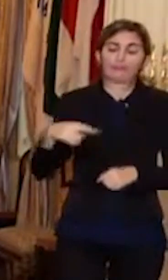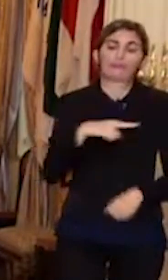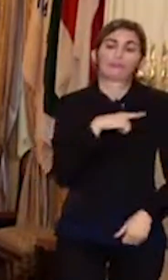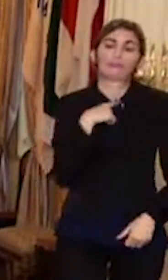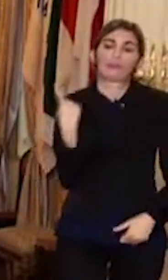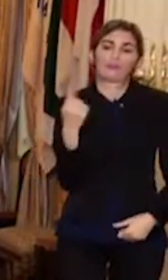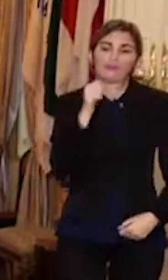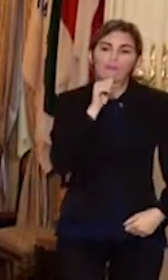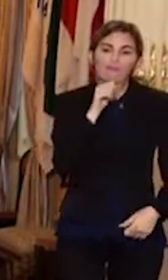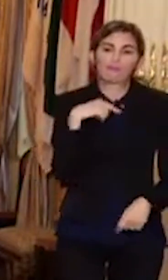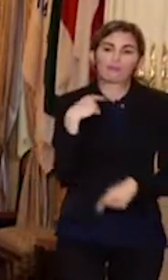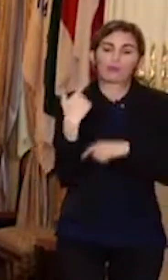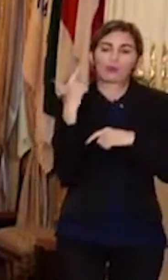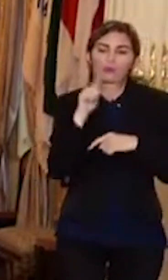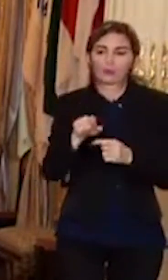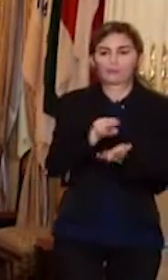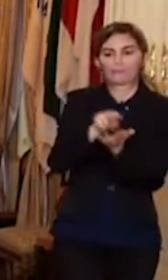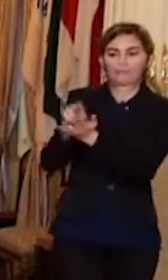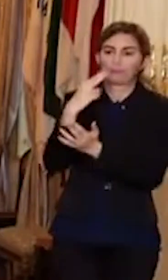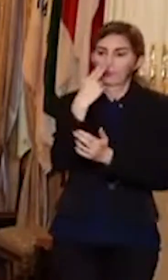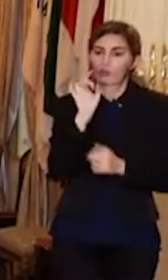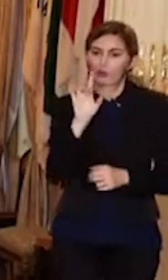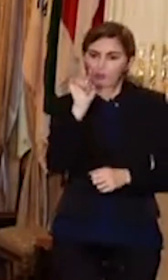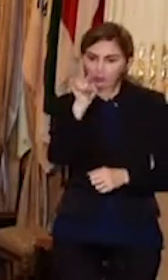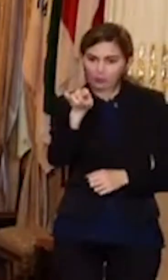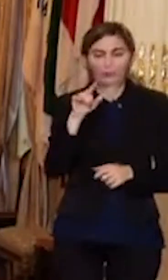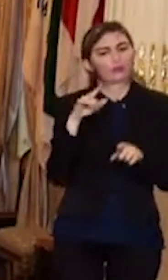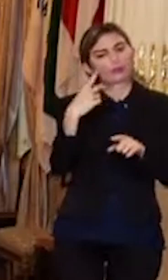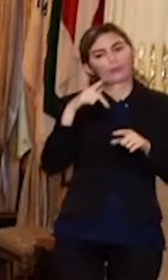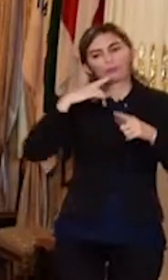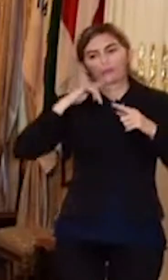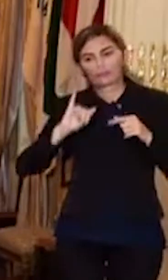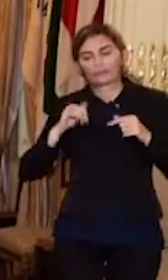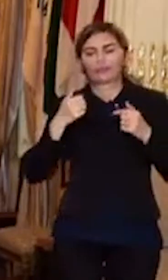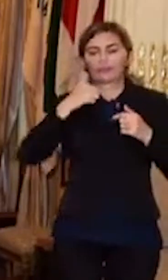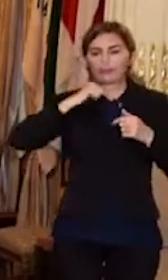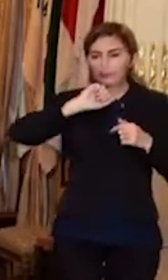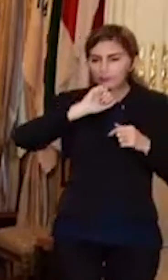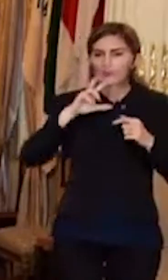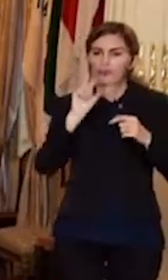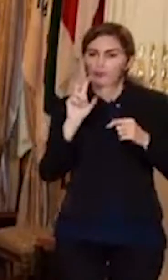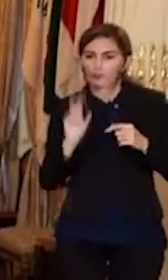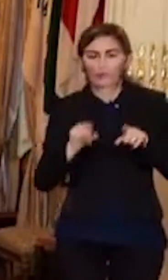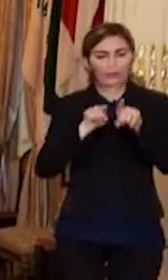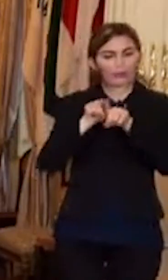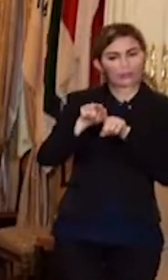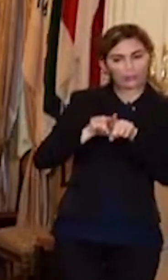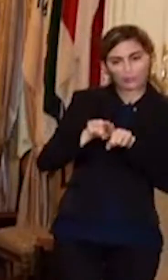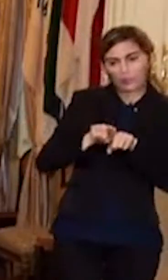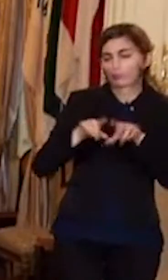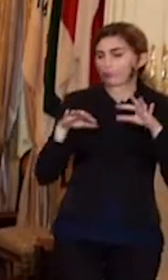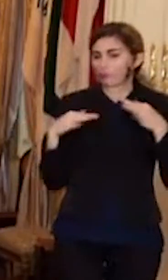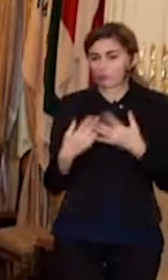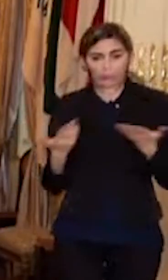sem ter essa chance Não só você mas seus pais seus avós seus irmãos